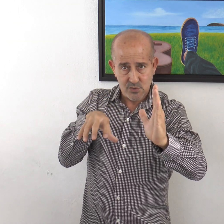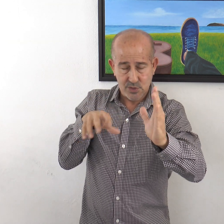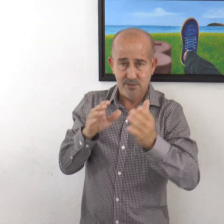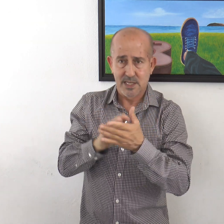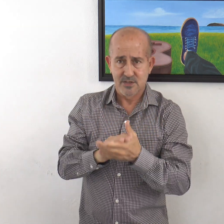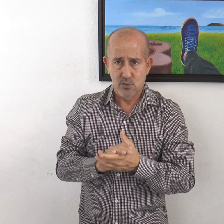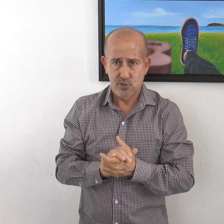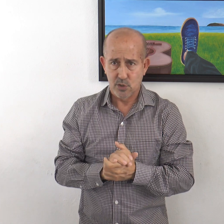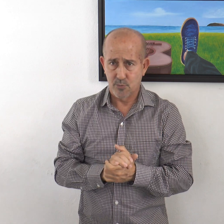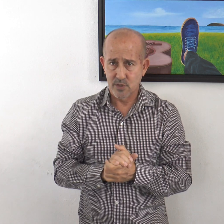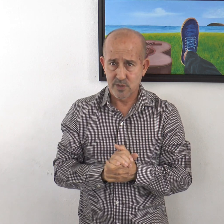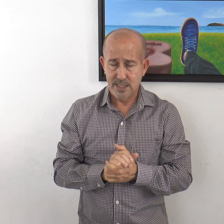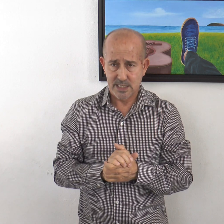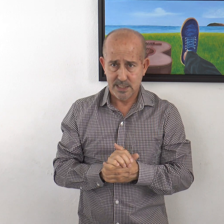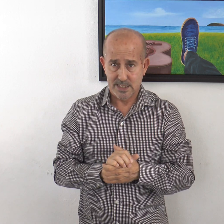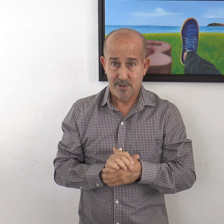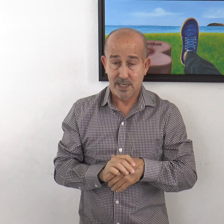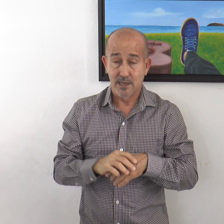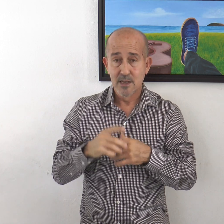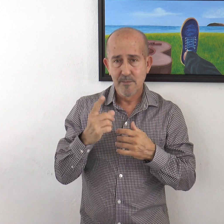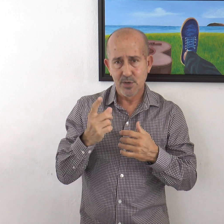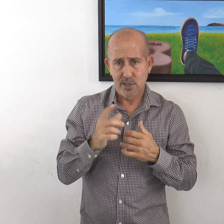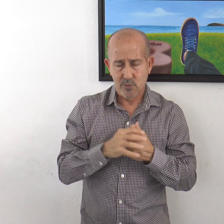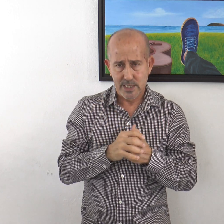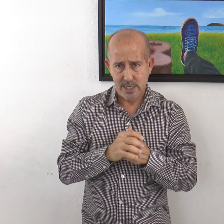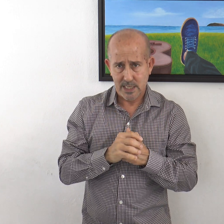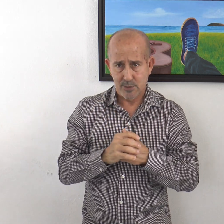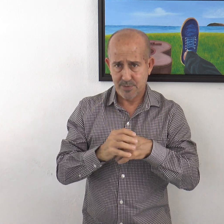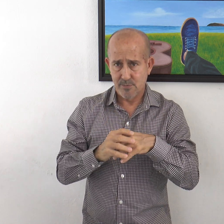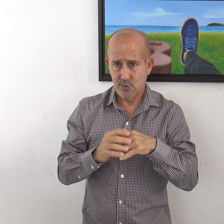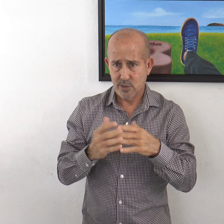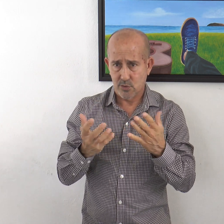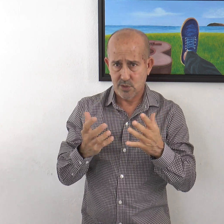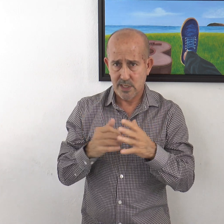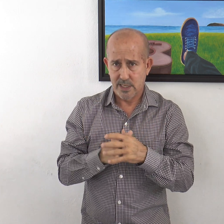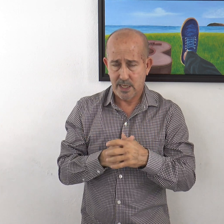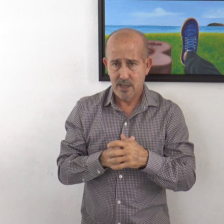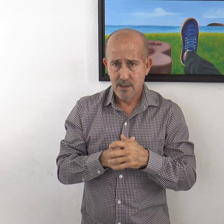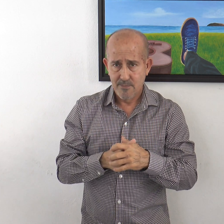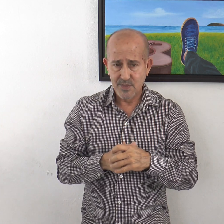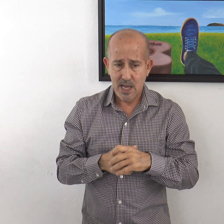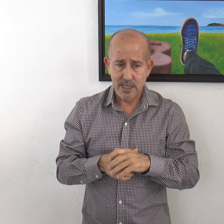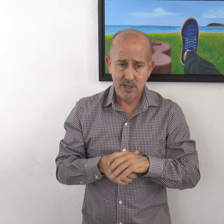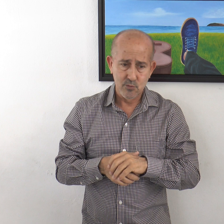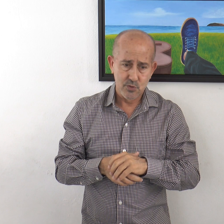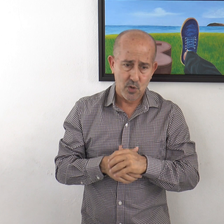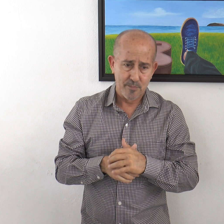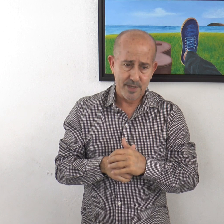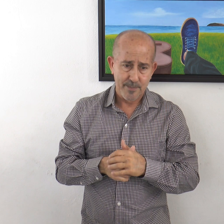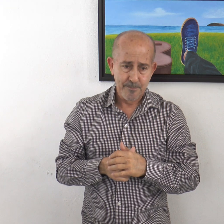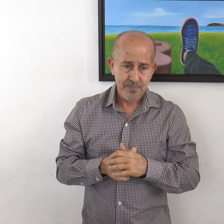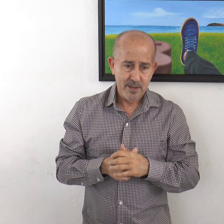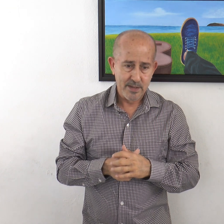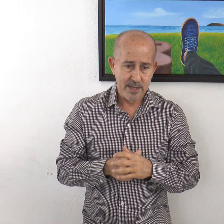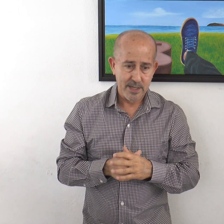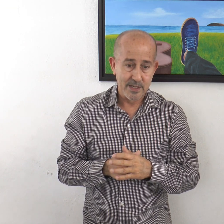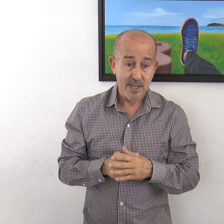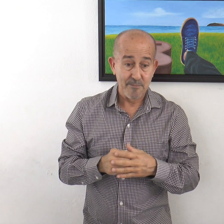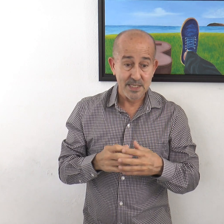otra habitación, usted lo puede utilizar de esa manera. Pero recuerde que, claro, primero que todo tiene que darle un nombre. También se